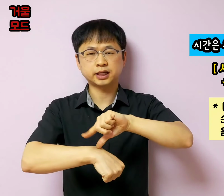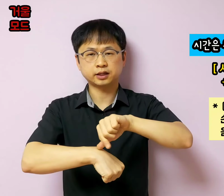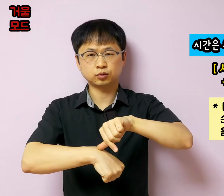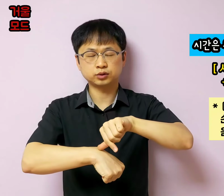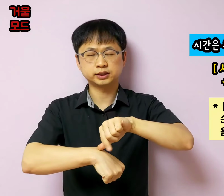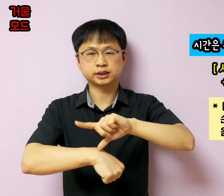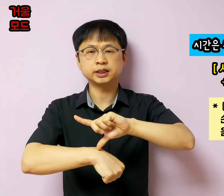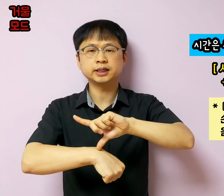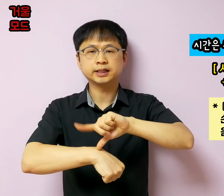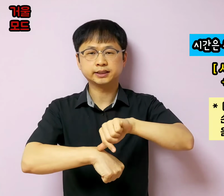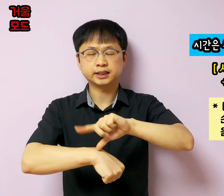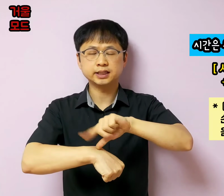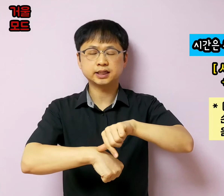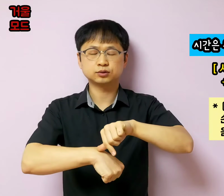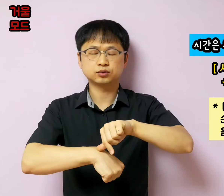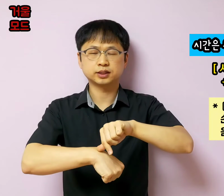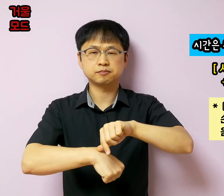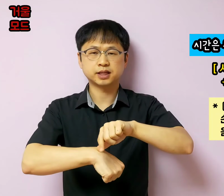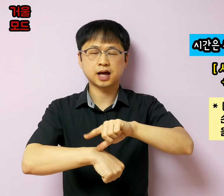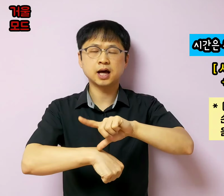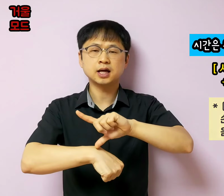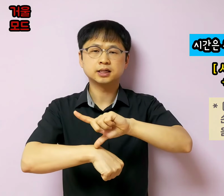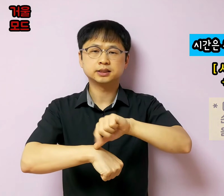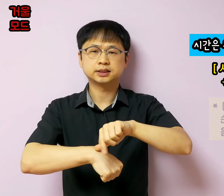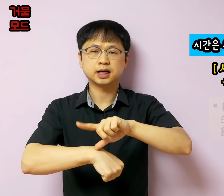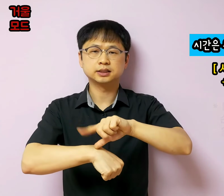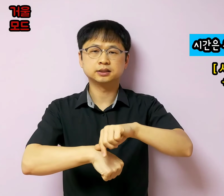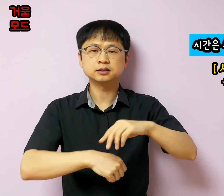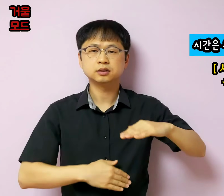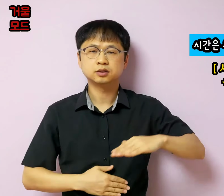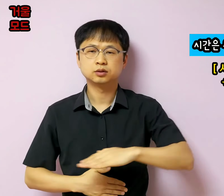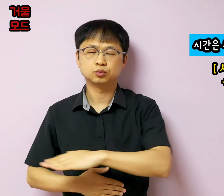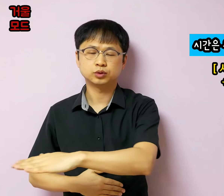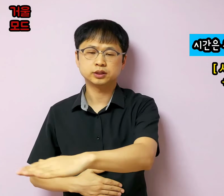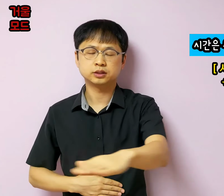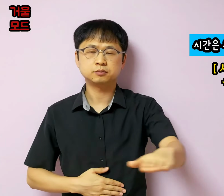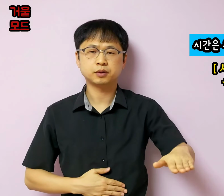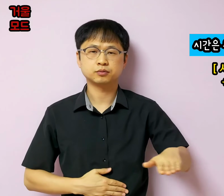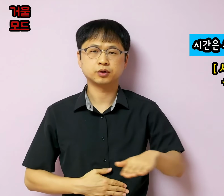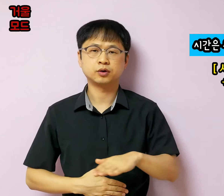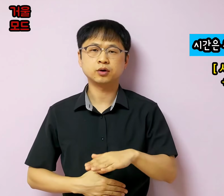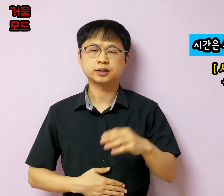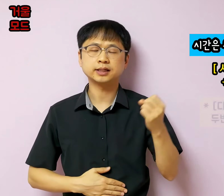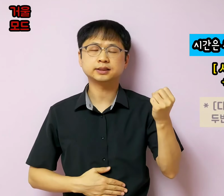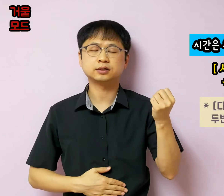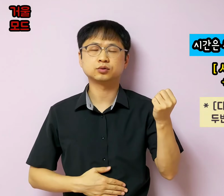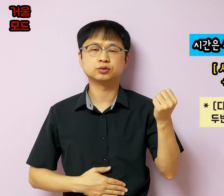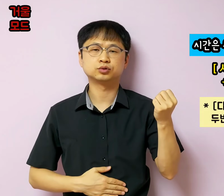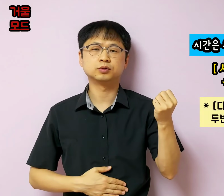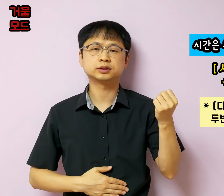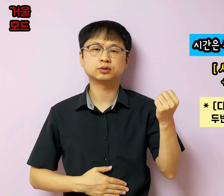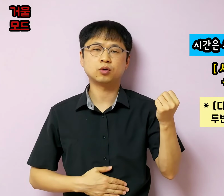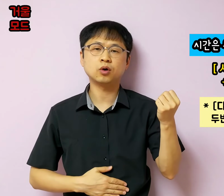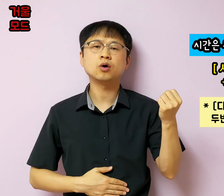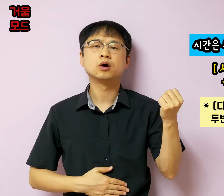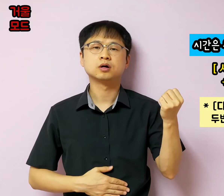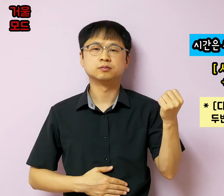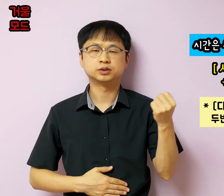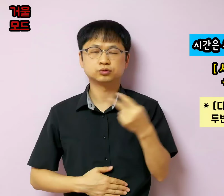시계가 돌듯이 시간이라는 수어가 됩니다. 시간은 우리를 배웠고요. 다시라는 수어는 주먹 쥐고 검지